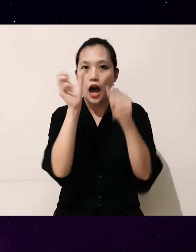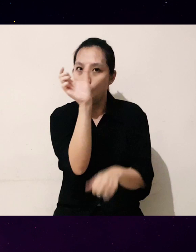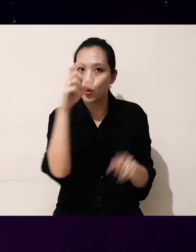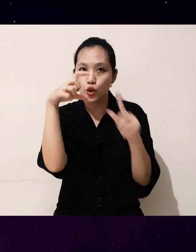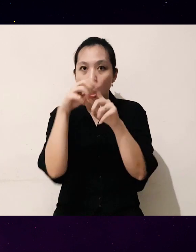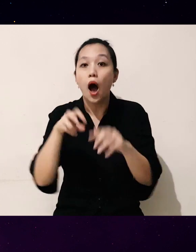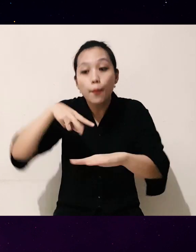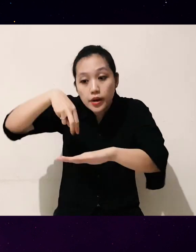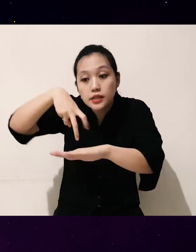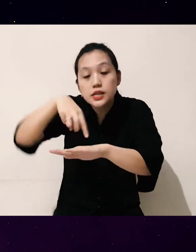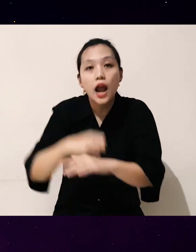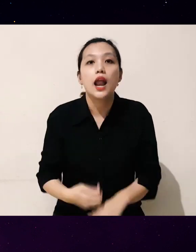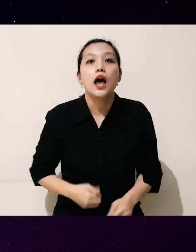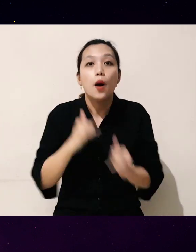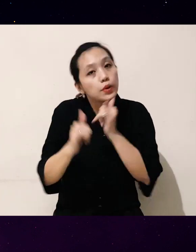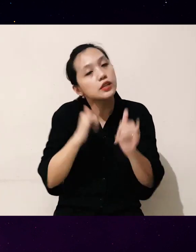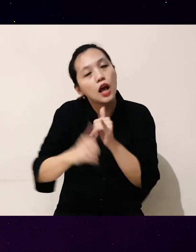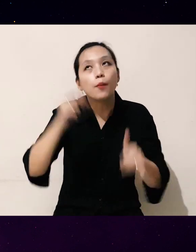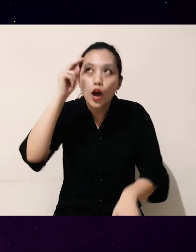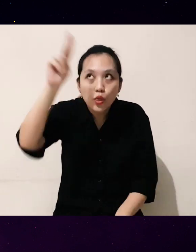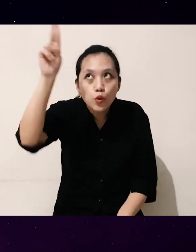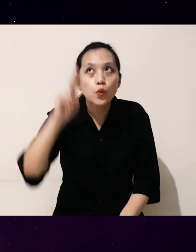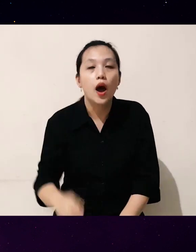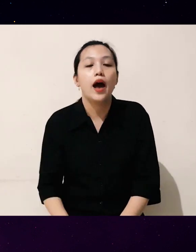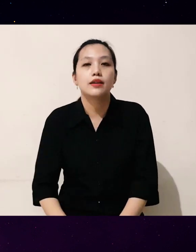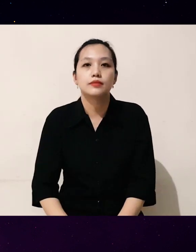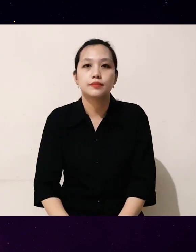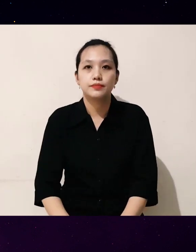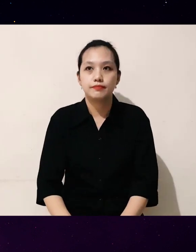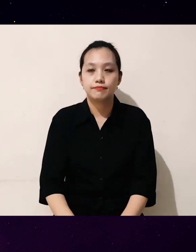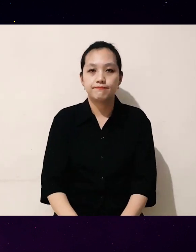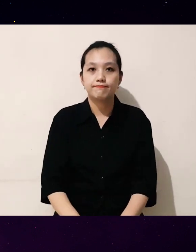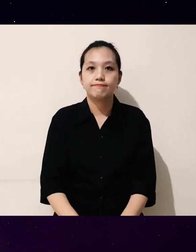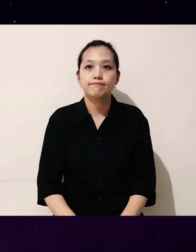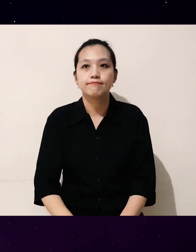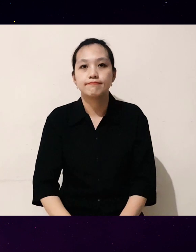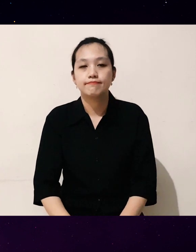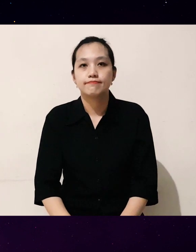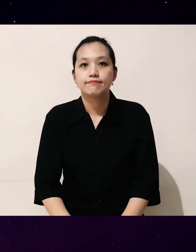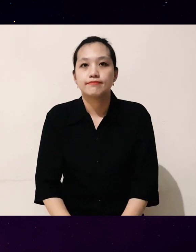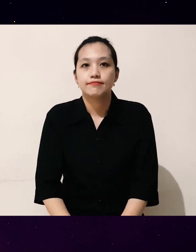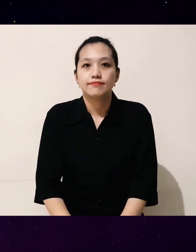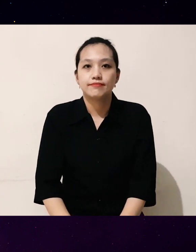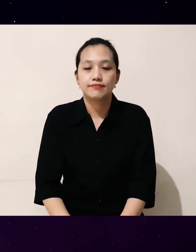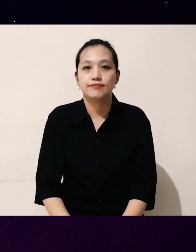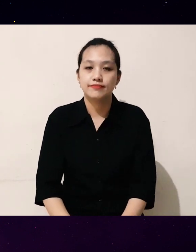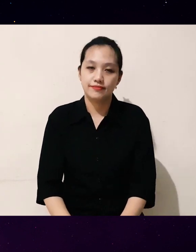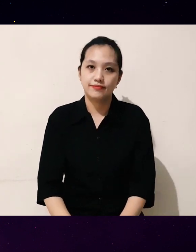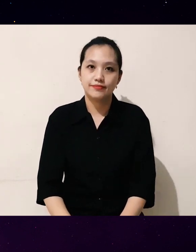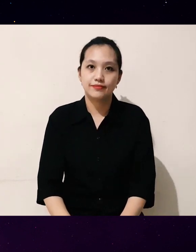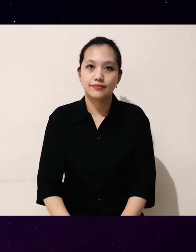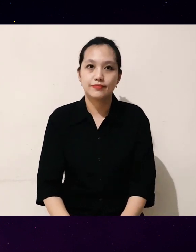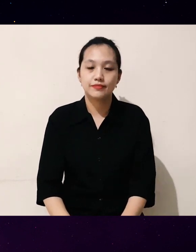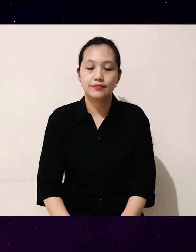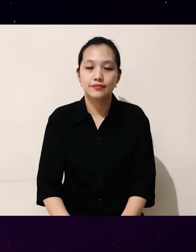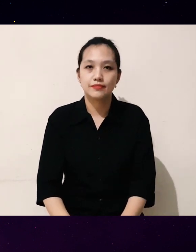dan aplikasikan dalam kehidupan kita adalah Daud berjalan bersama dengan Tuhan. Di Mazmur pasal 86 ayat